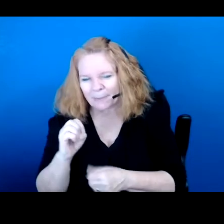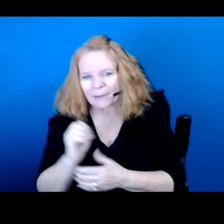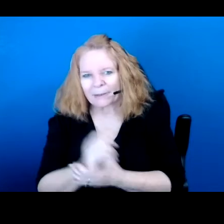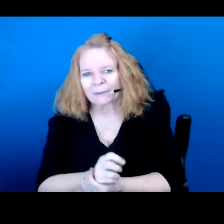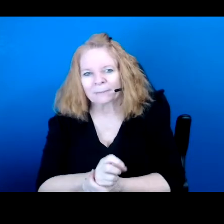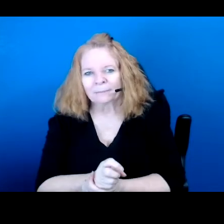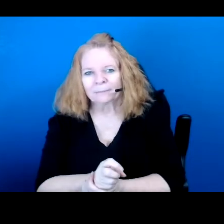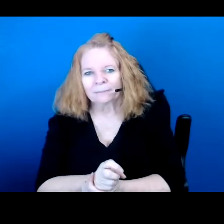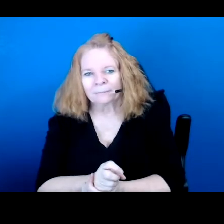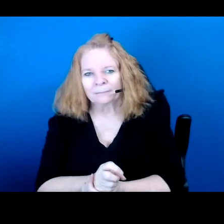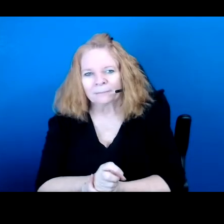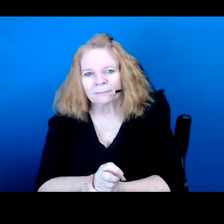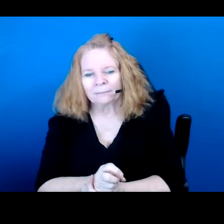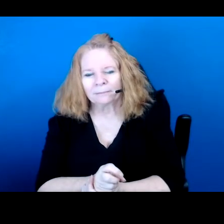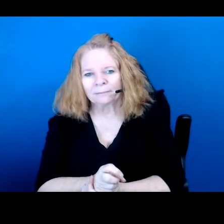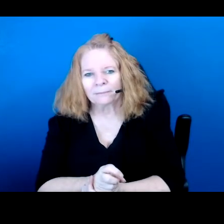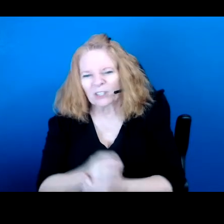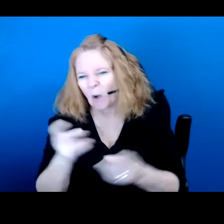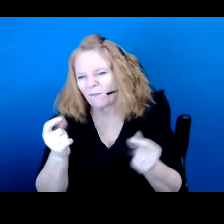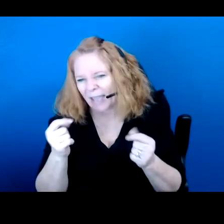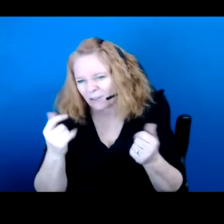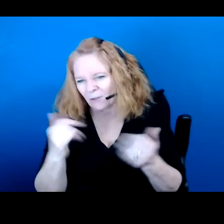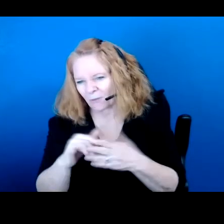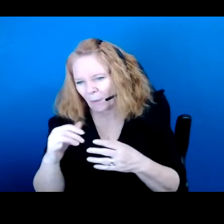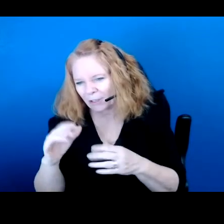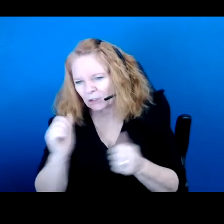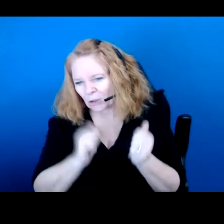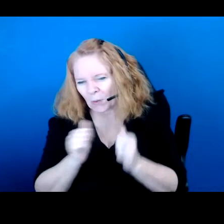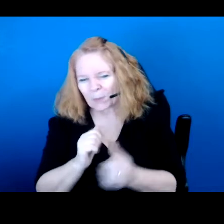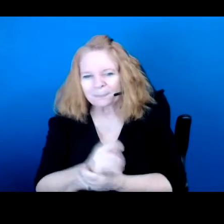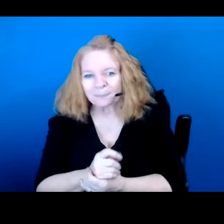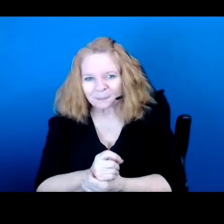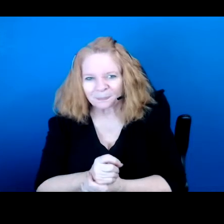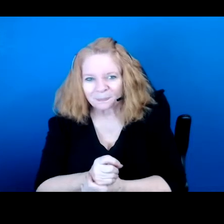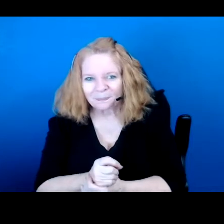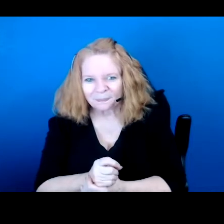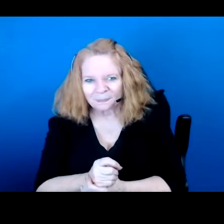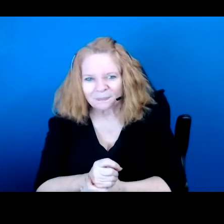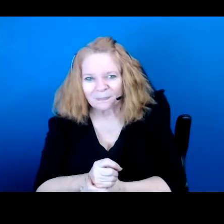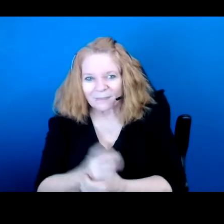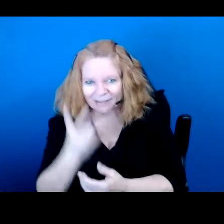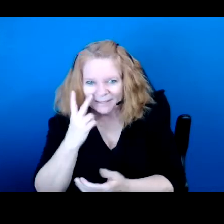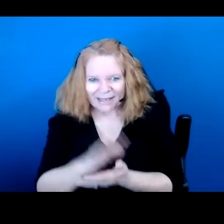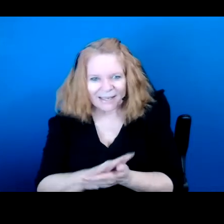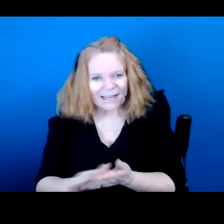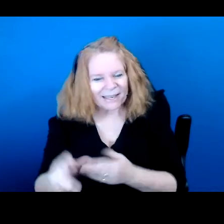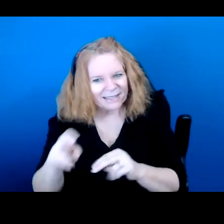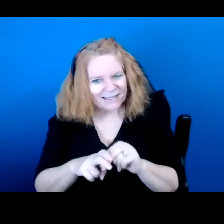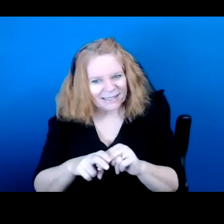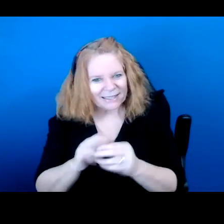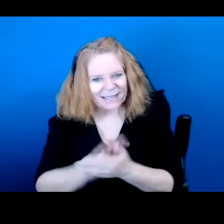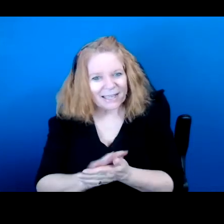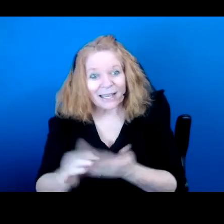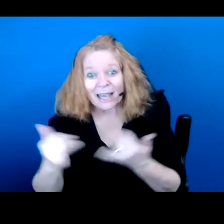ahora voy a detener aquí con un poco de cinta la colita la dobló y